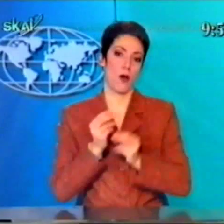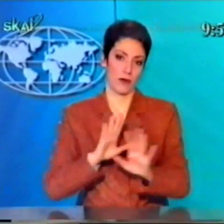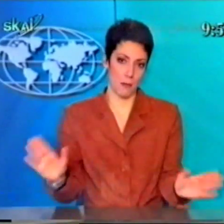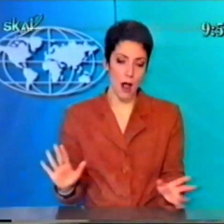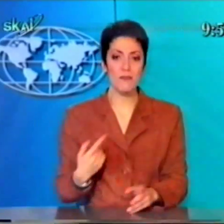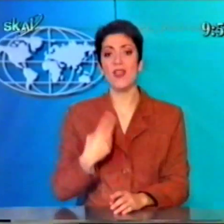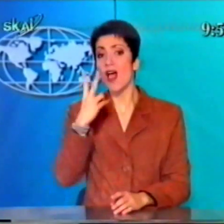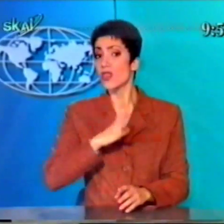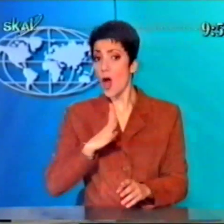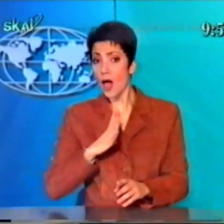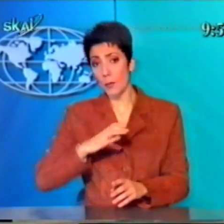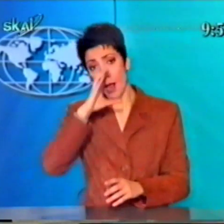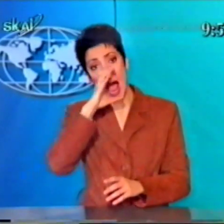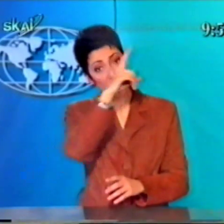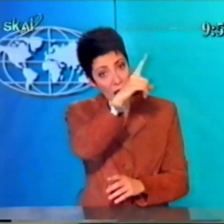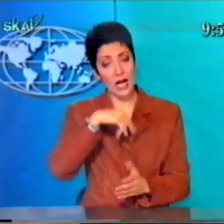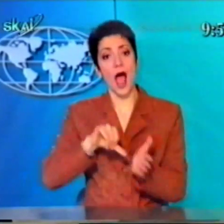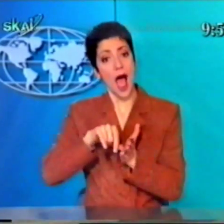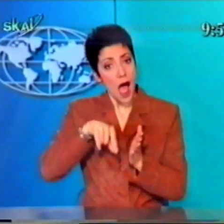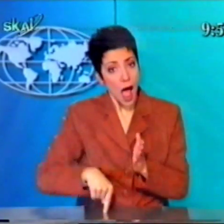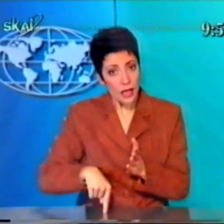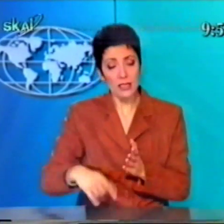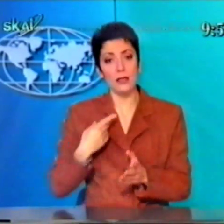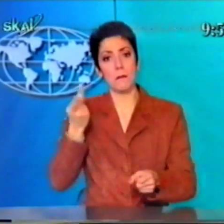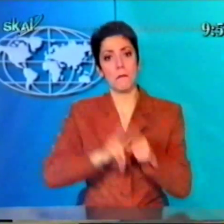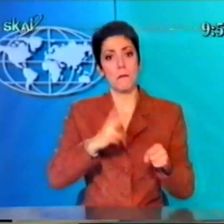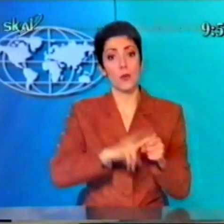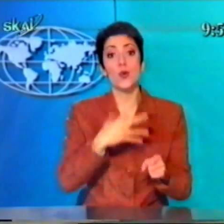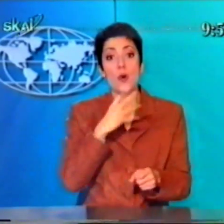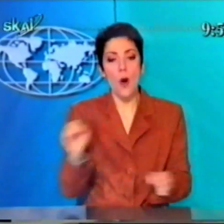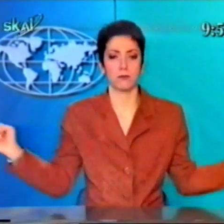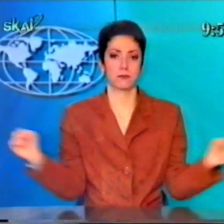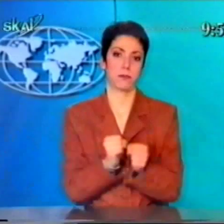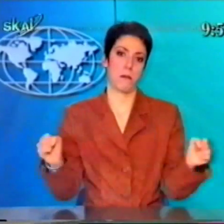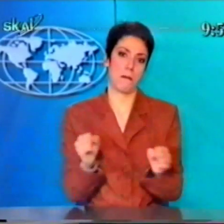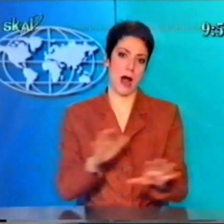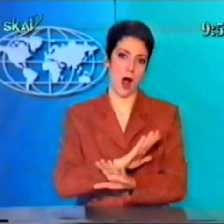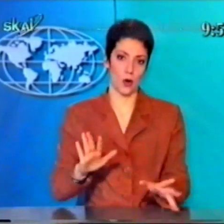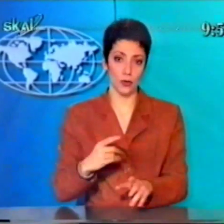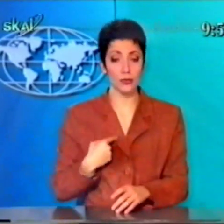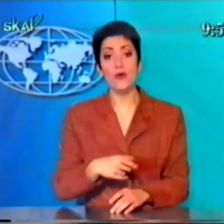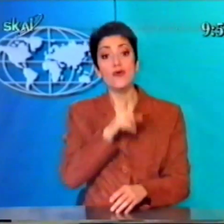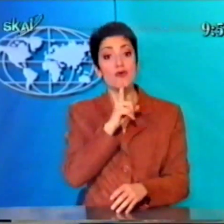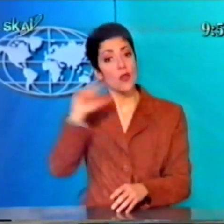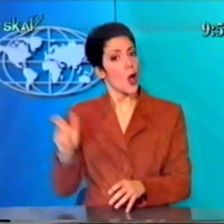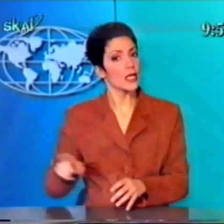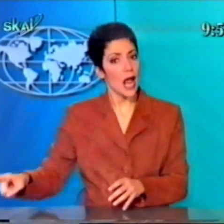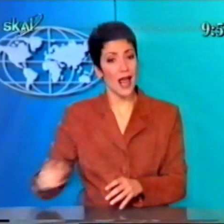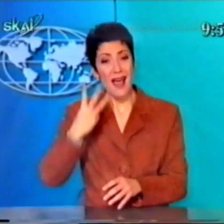τη ζωή τους από το τσουχτερό κρύο. Πολικό ψύχος επικρατεί εδώ και τρεις ημέρες στη γειτονική Ιταλία. Το